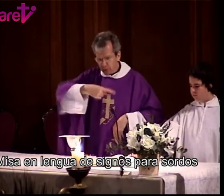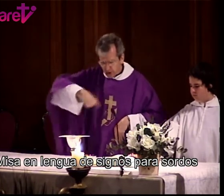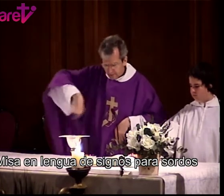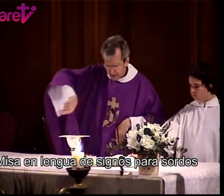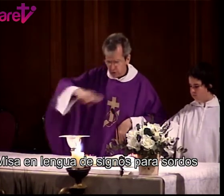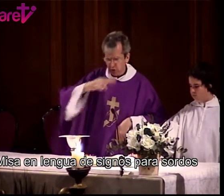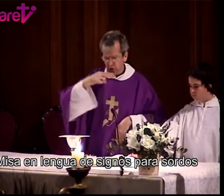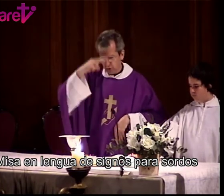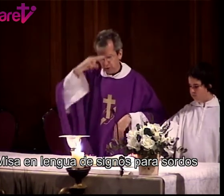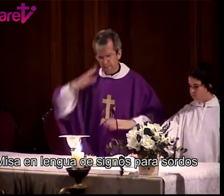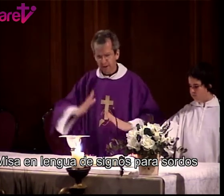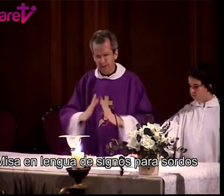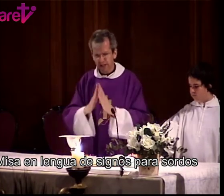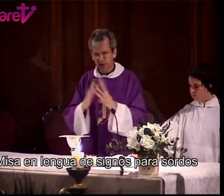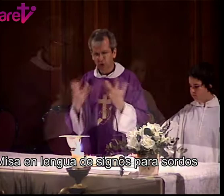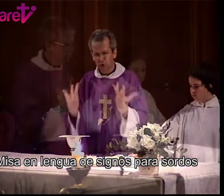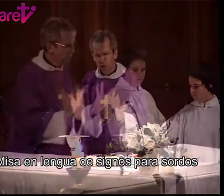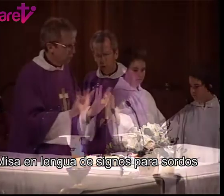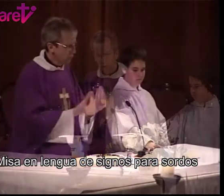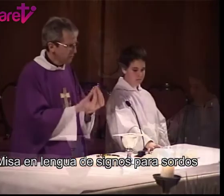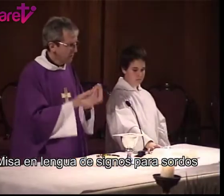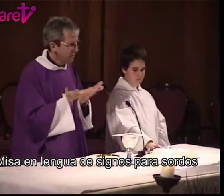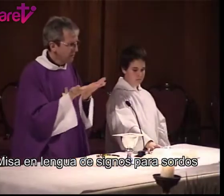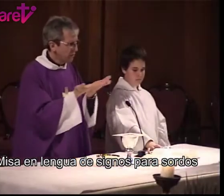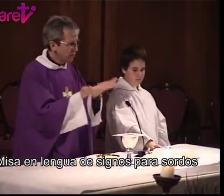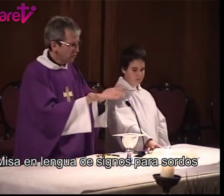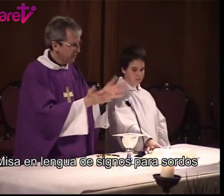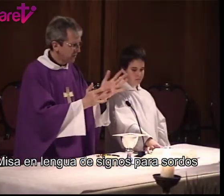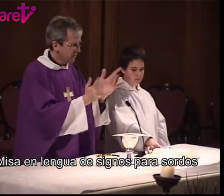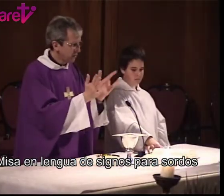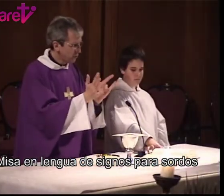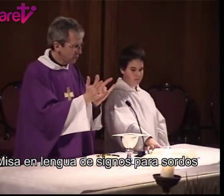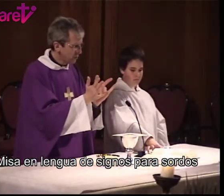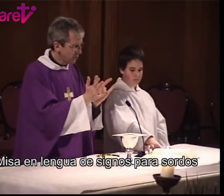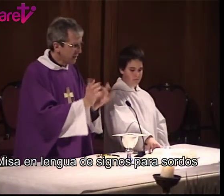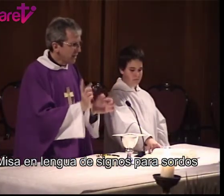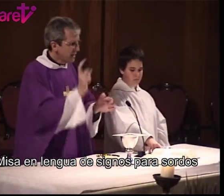también nosotros, Padre Santo, juntamente con la ofrenda de tu Hijo, y